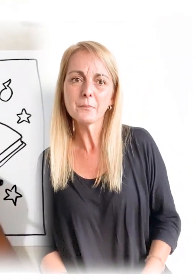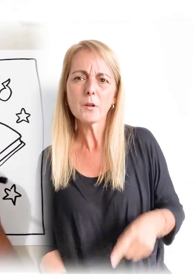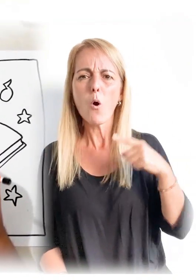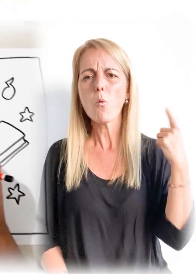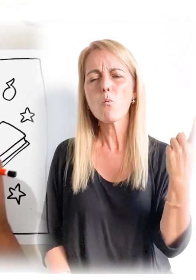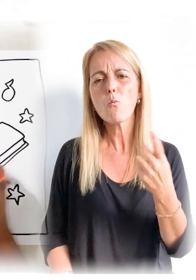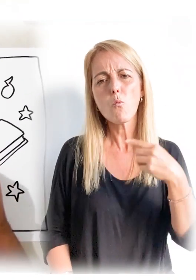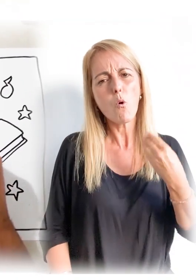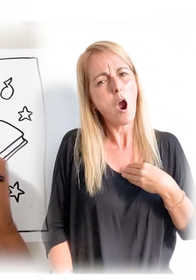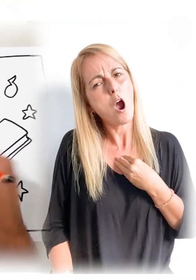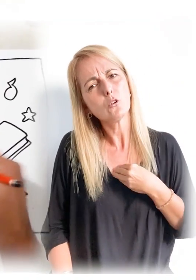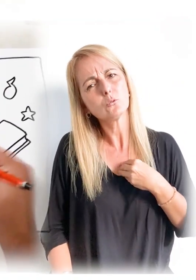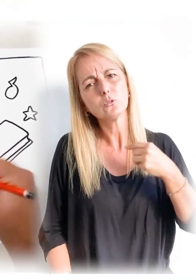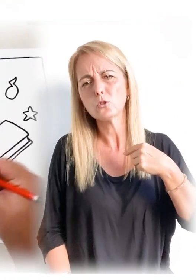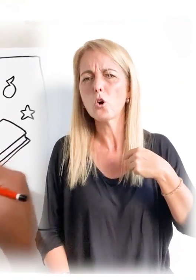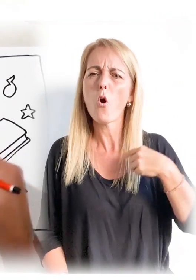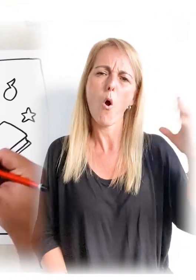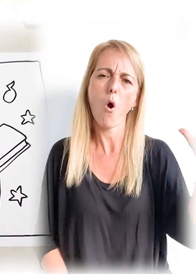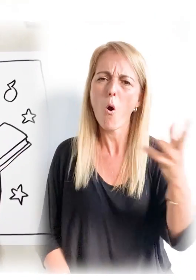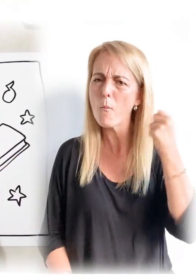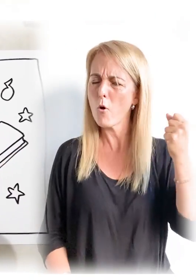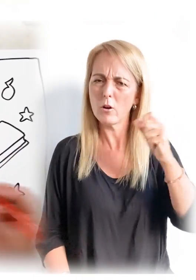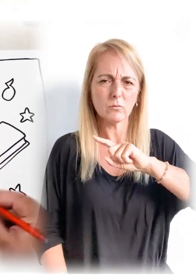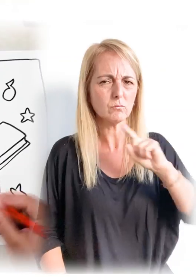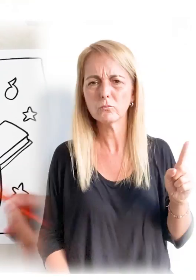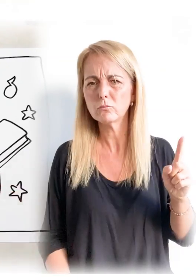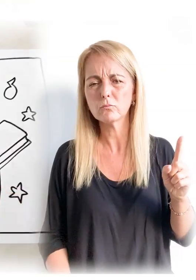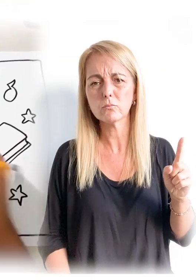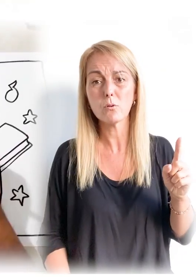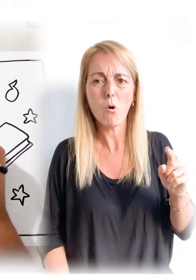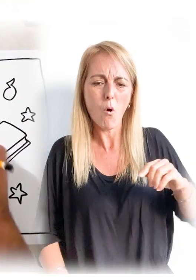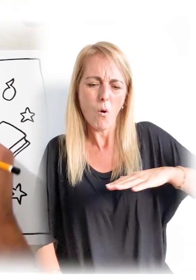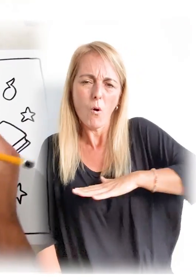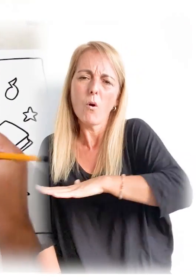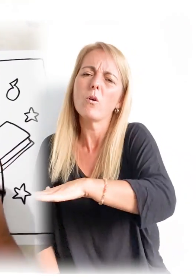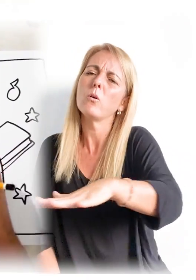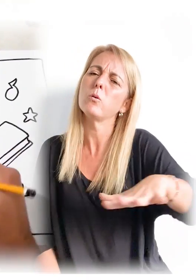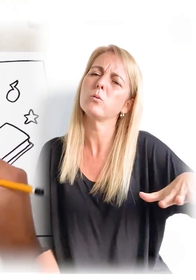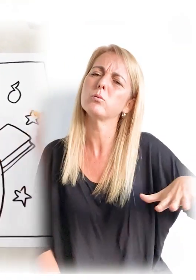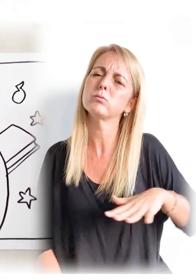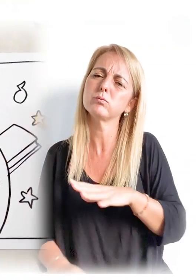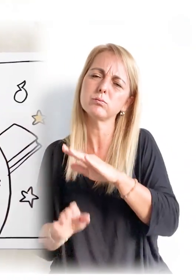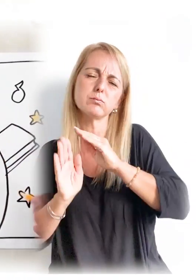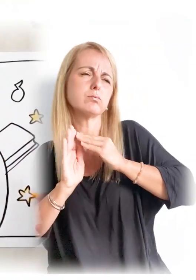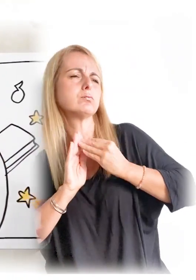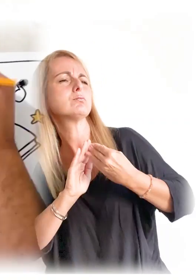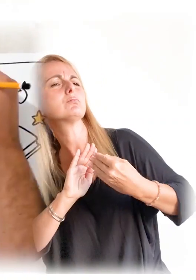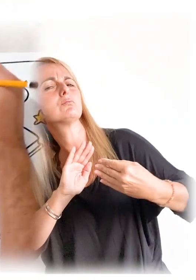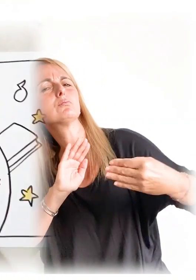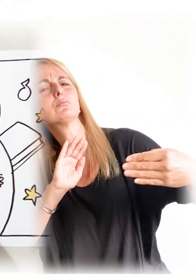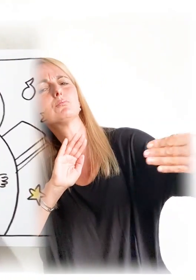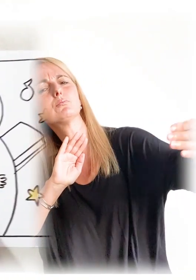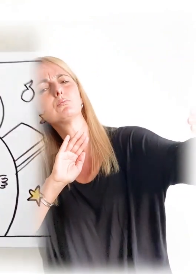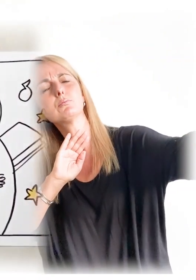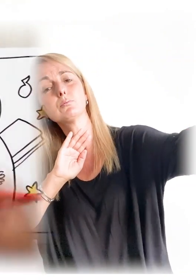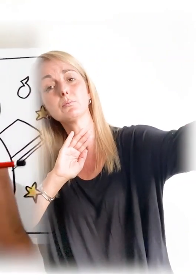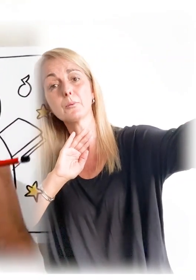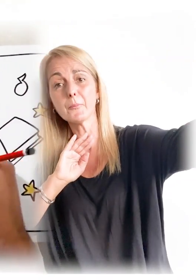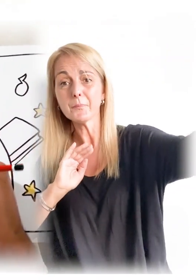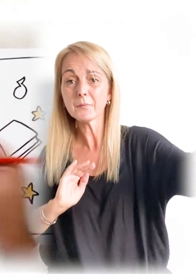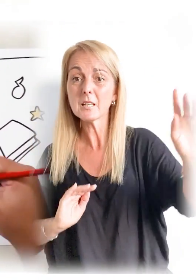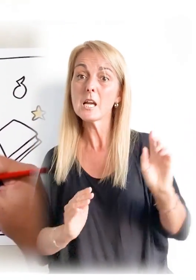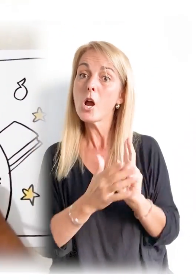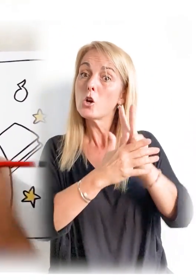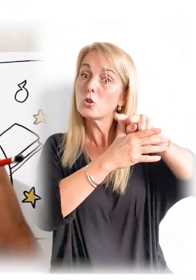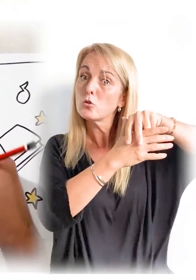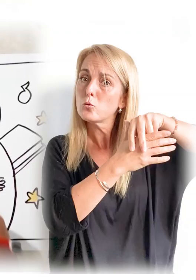Cuando siento que no puedo y con nada me entretengo, el espacio se hace inmenso